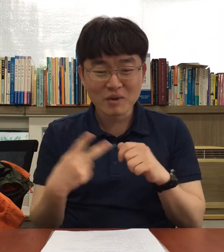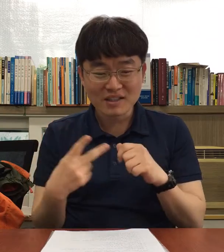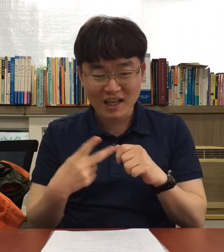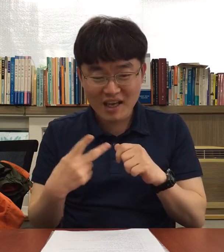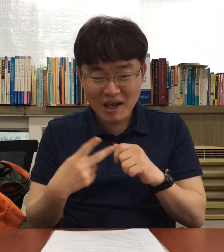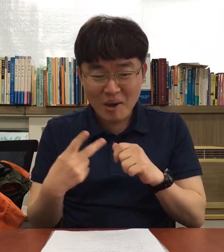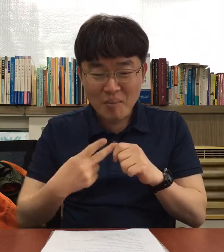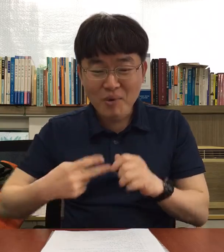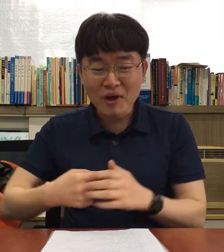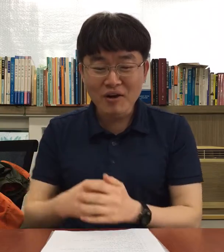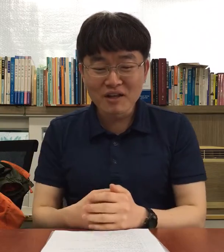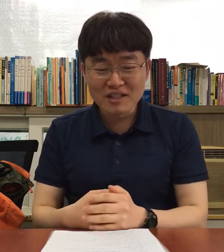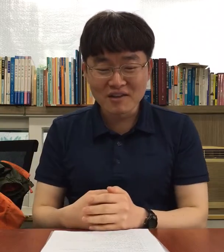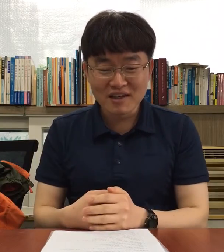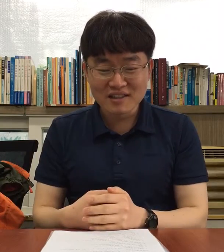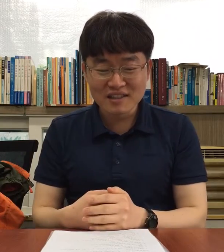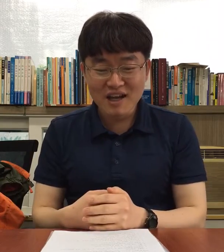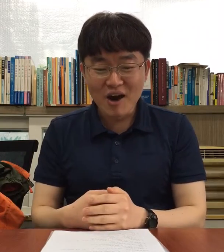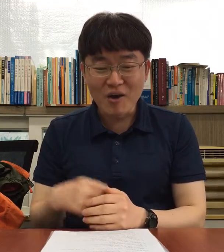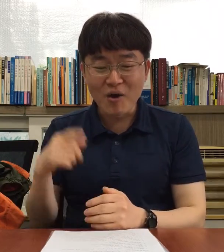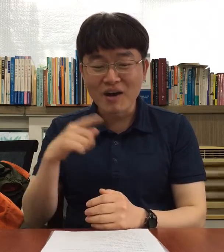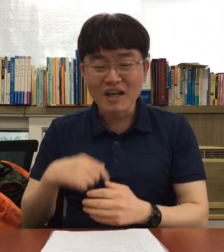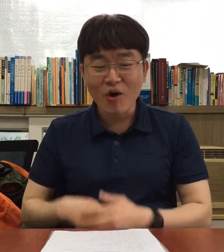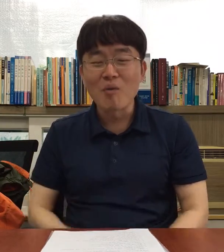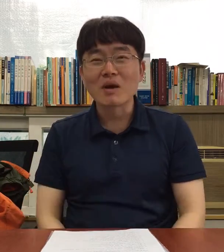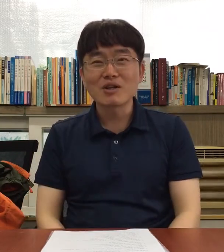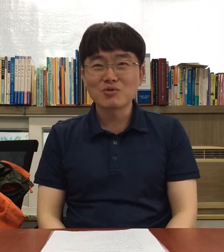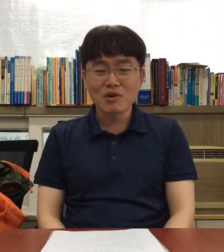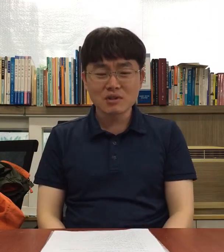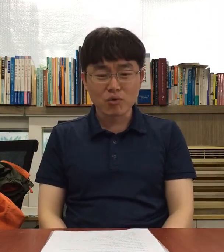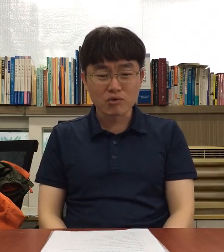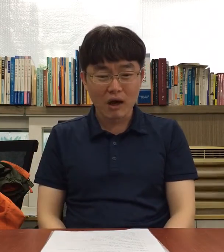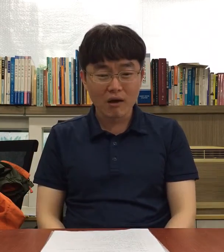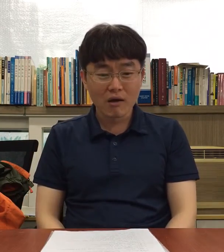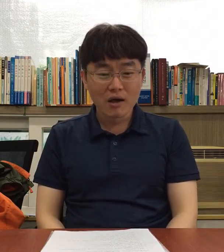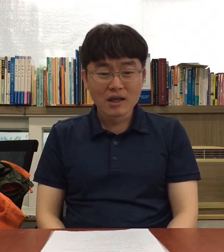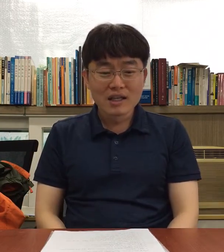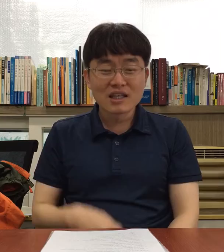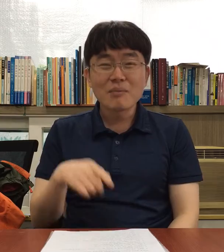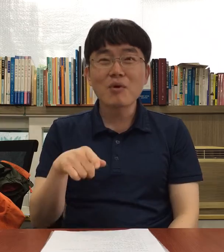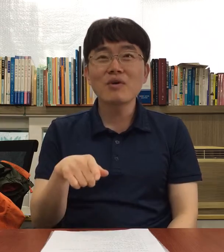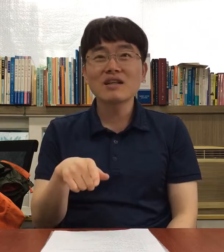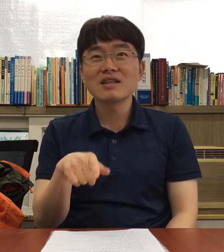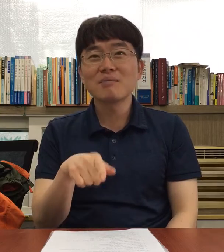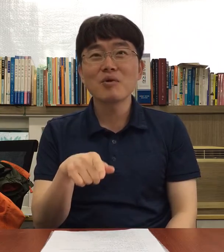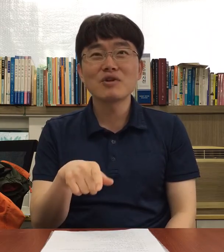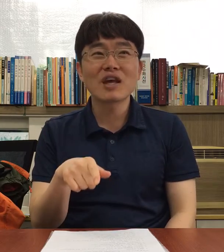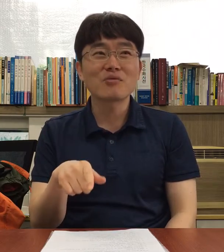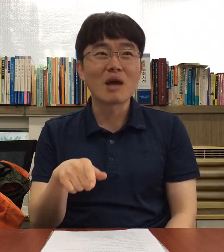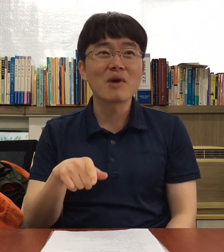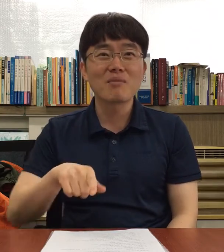번째, 병에 걸리기 전까지는 건강이 얼마나 중요한지 모른다. 이 표현이 되게 좀 애매한